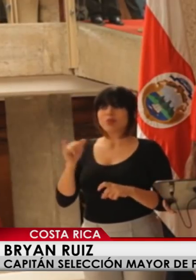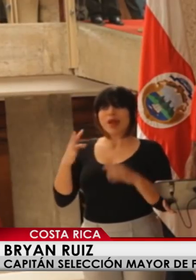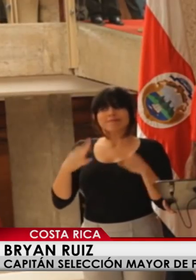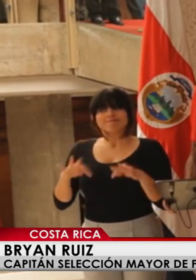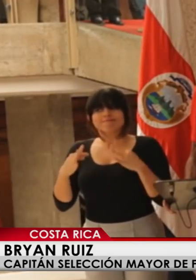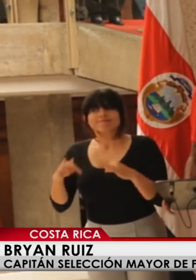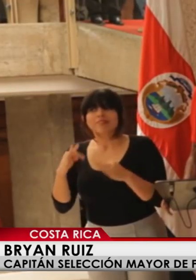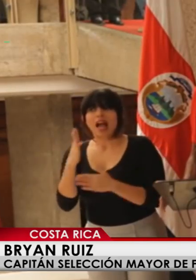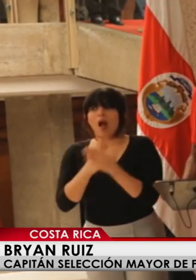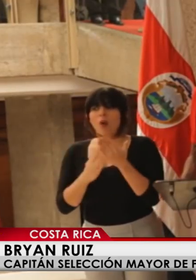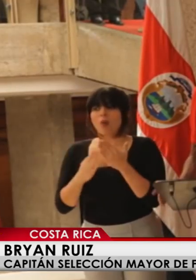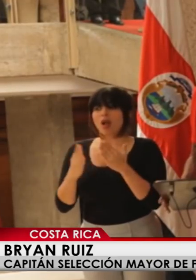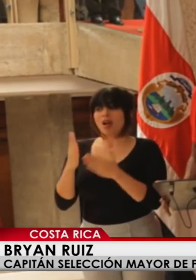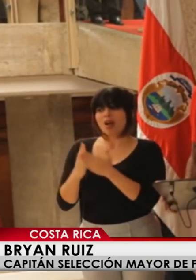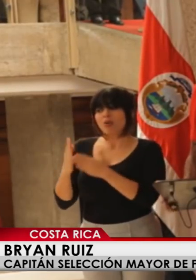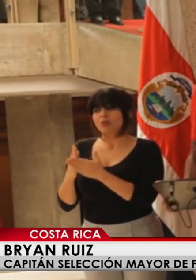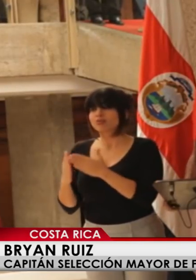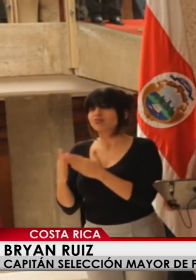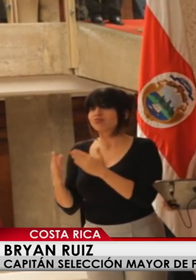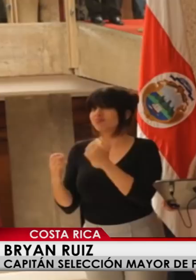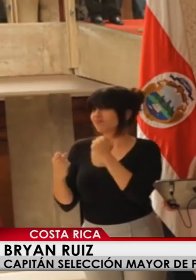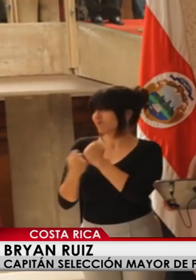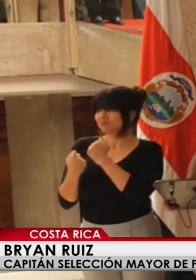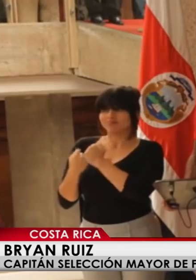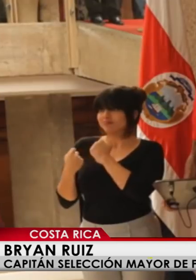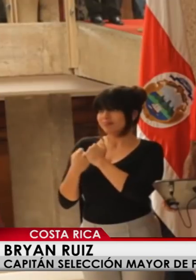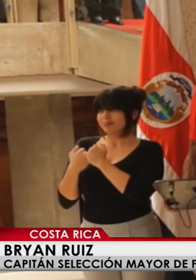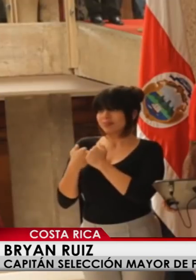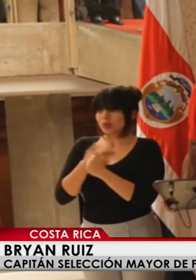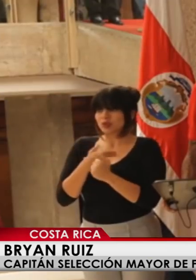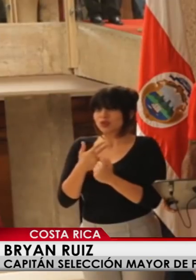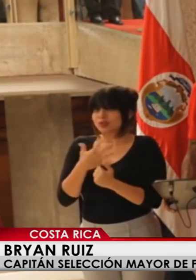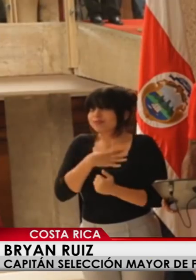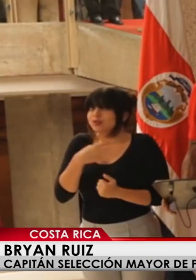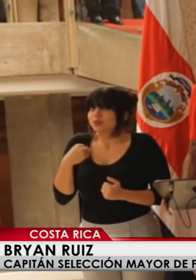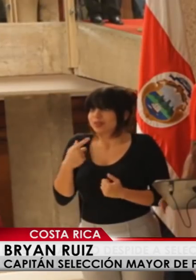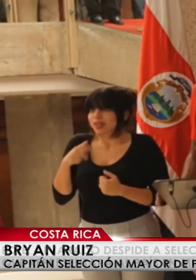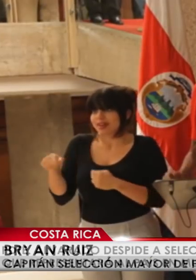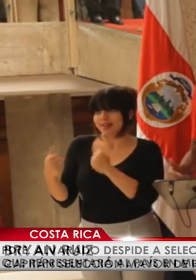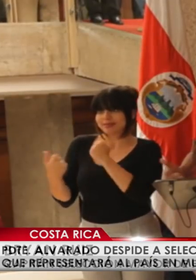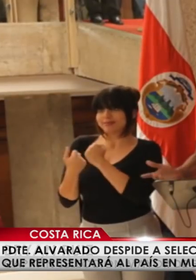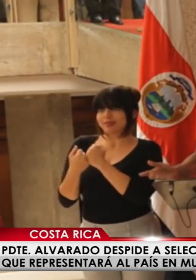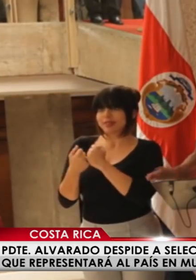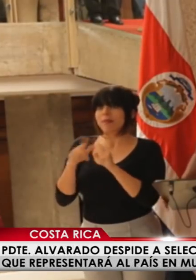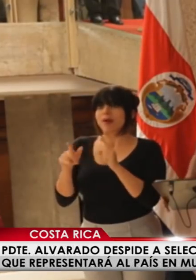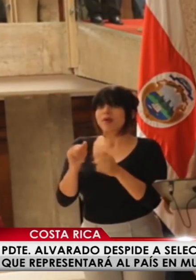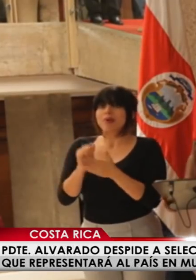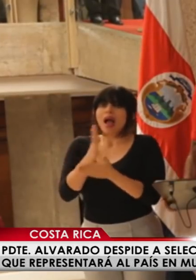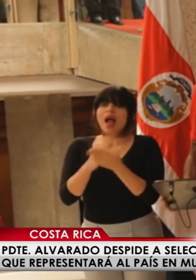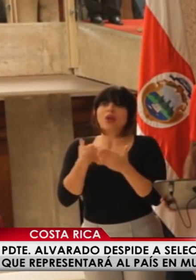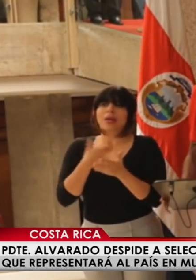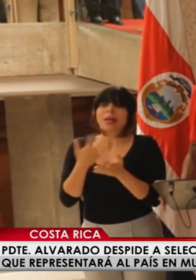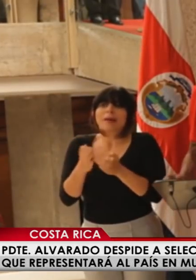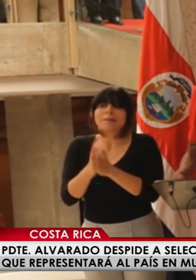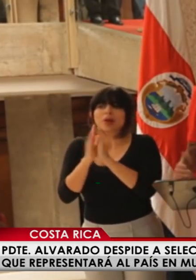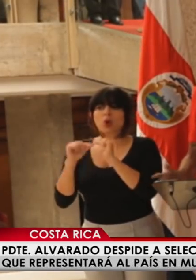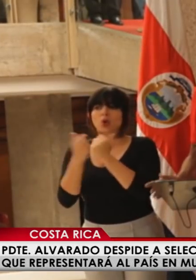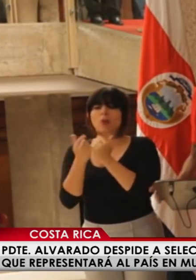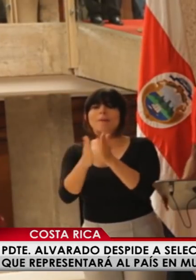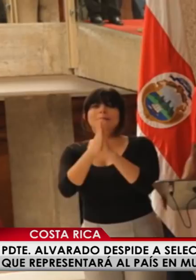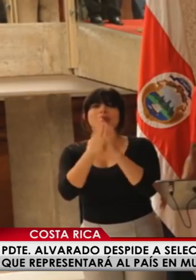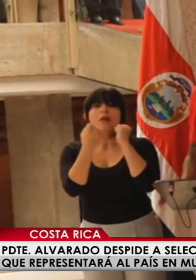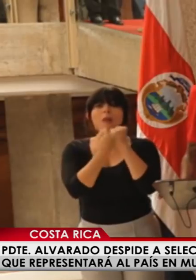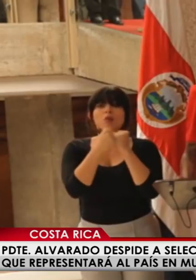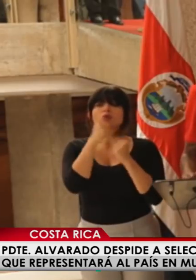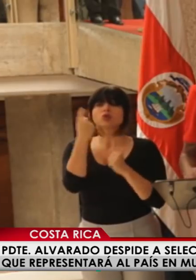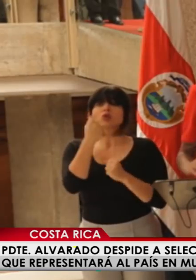no tenemos el apoyo de ciertas personas que nos gustaría más. Así que es algo como que queremos pedir en grupo, que nos apoyen no solo en las buenas,